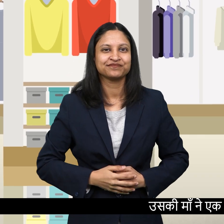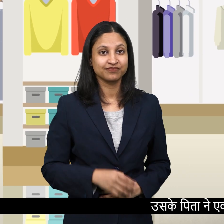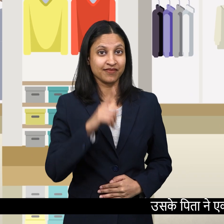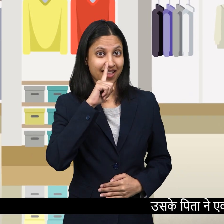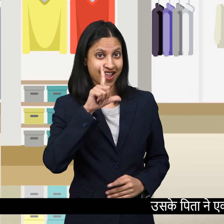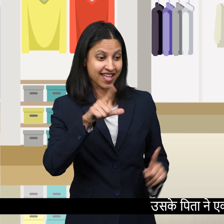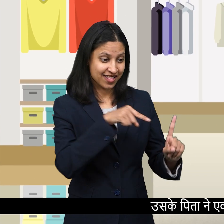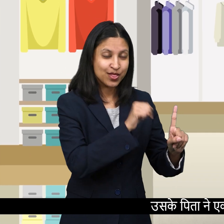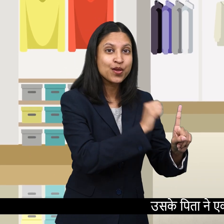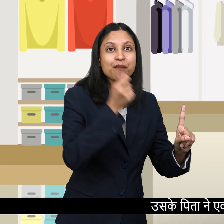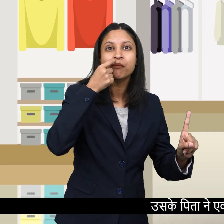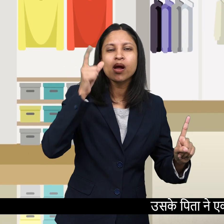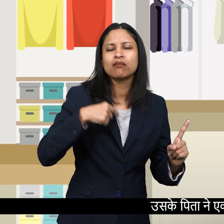उसके पिता ने एक कुर्ता सेट चुना।